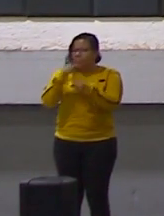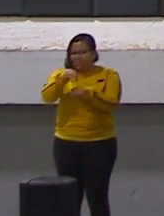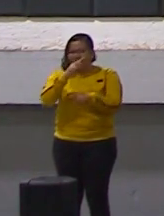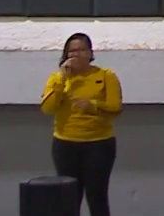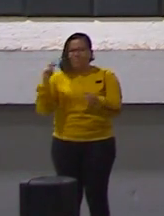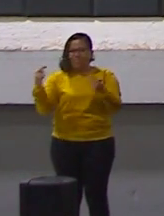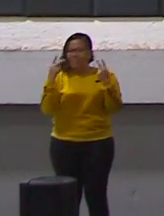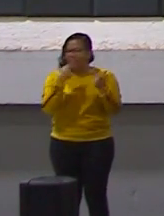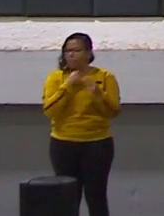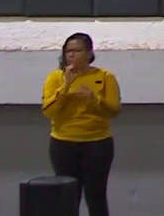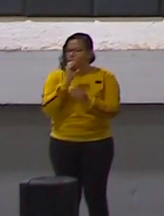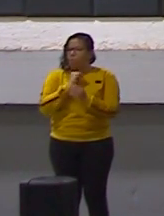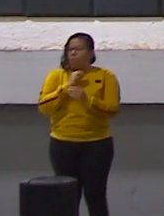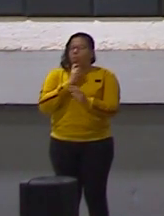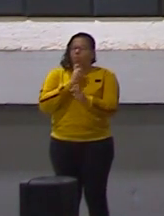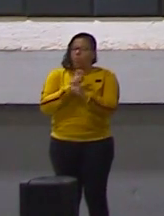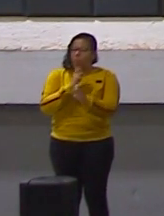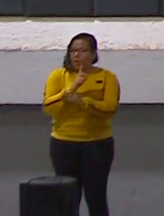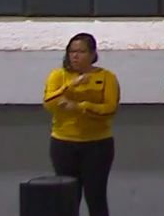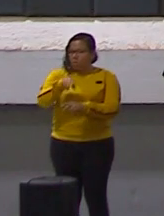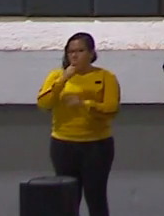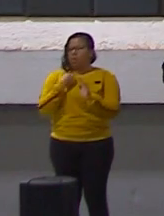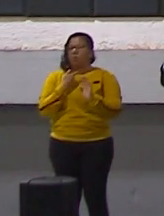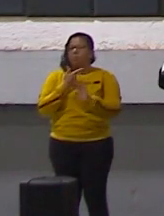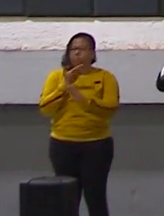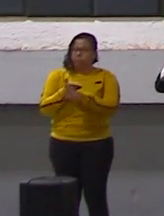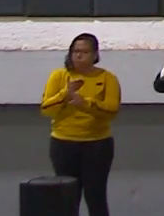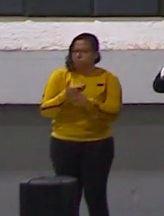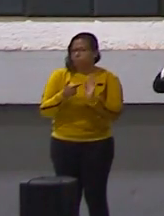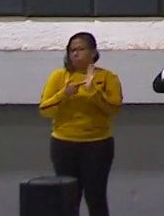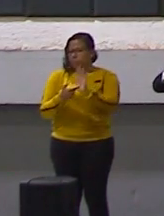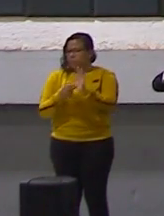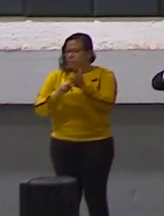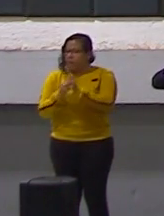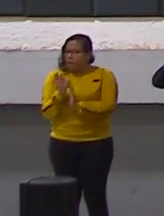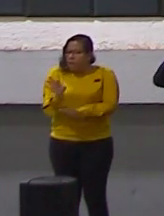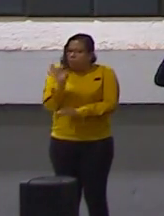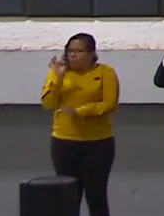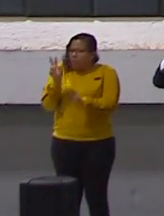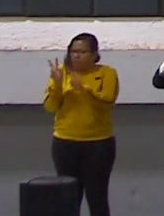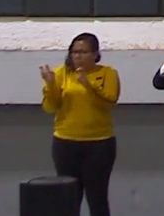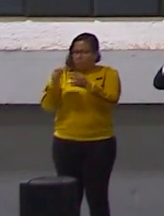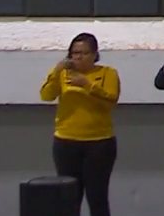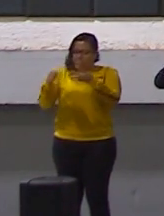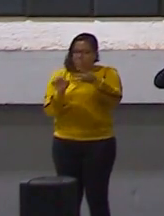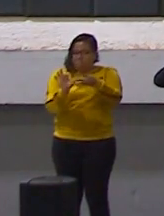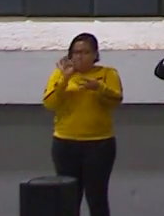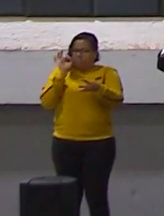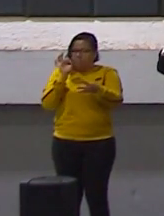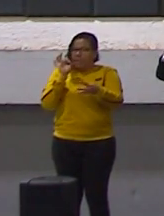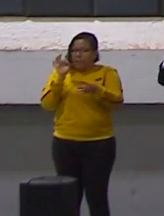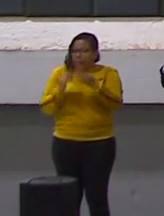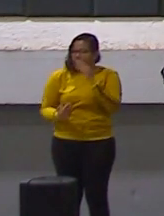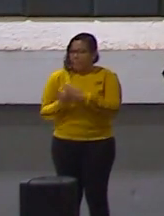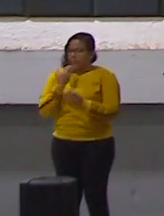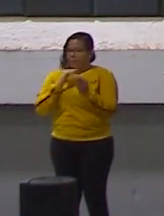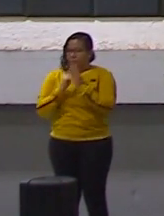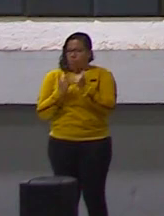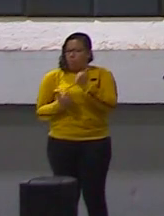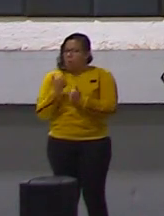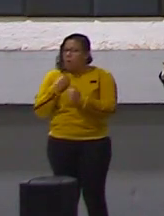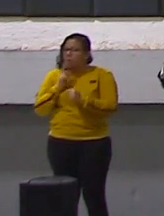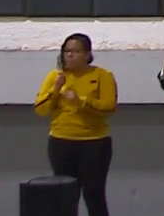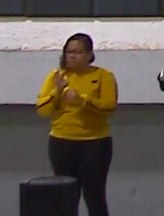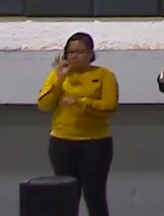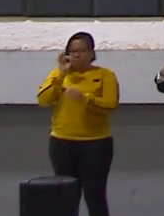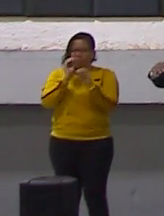vieron en la presentación tomar una temática y hacer que inicialmente el de la formación de